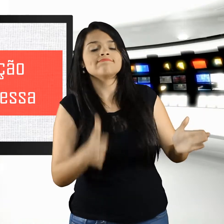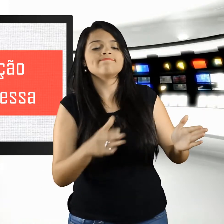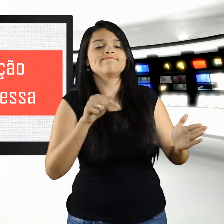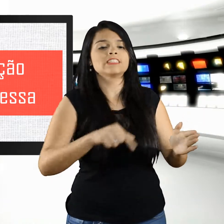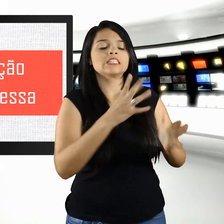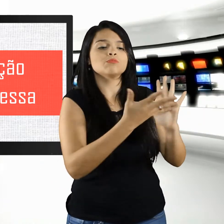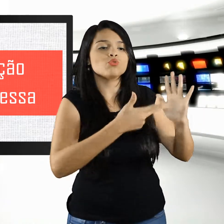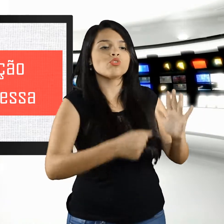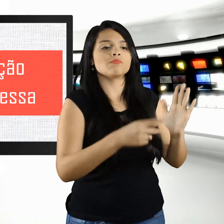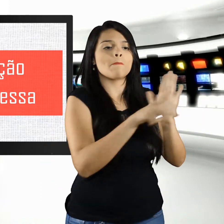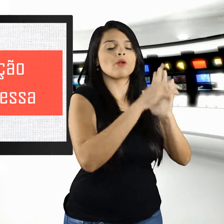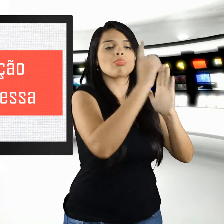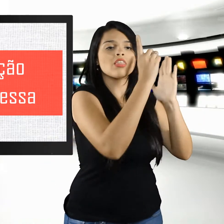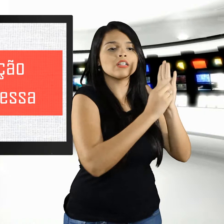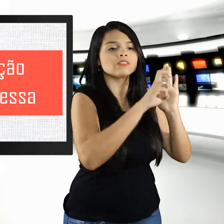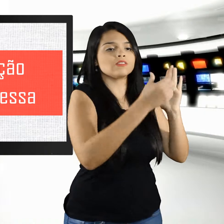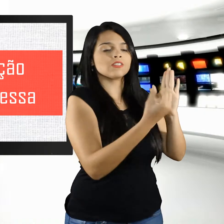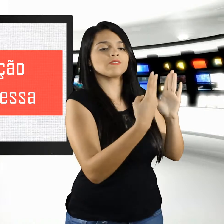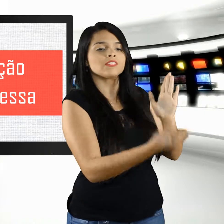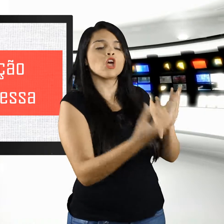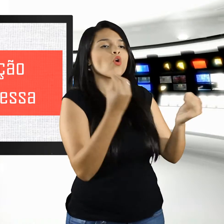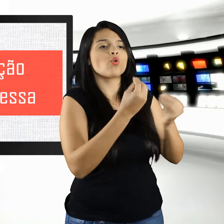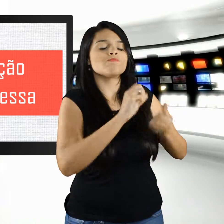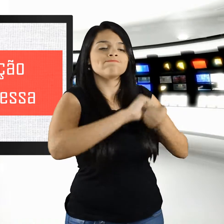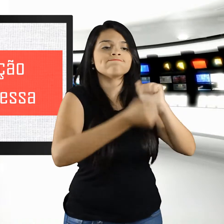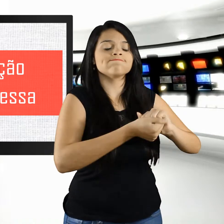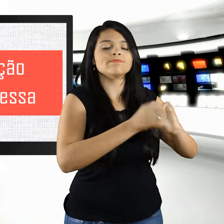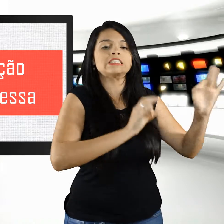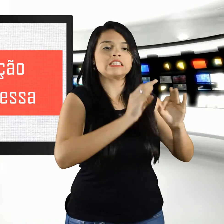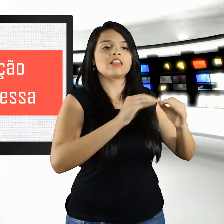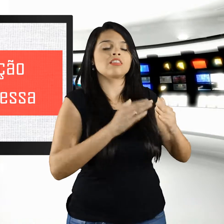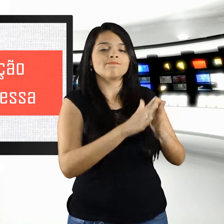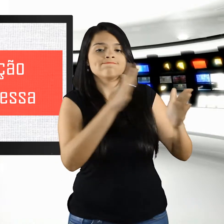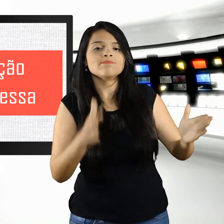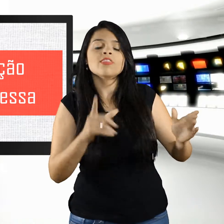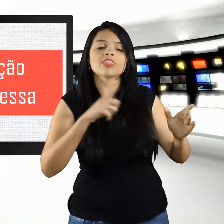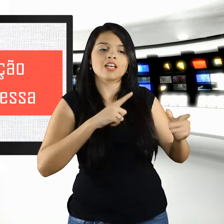5.626/2005. Nossas considerações serão discutidas com o Ministério da Educação e com a